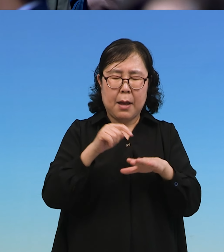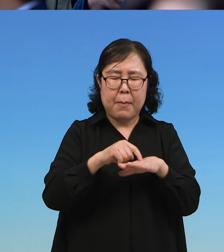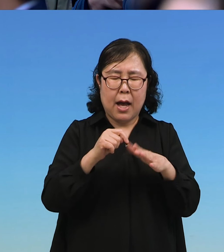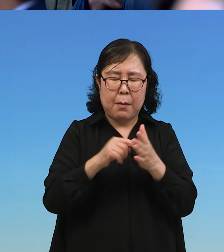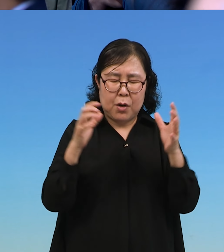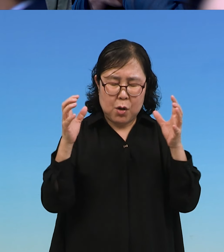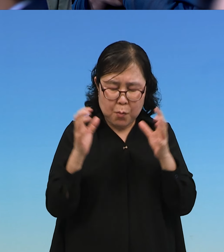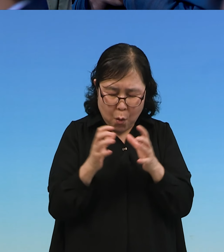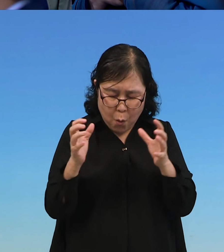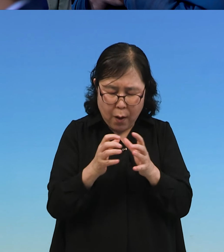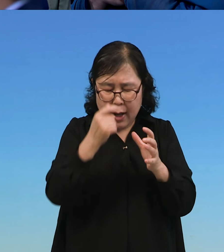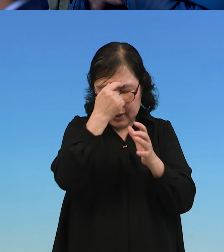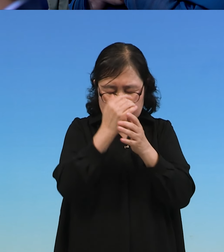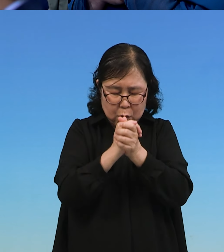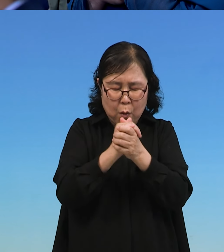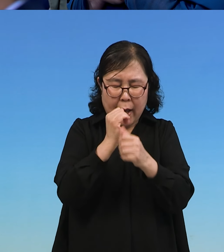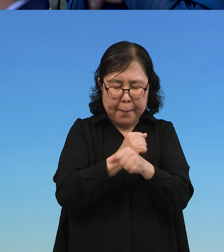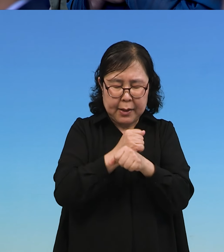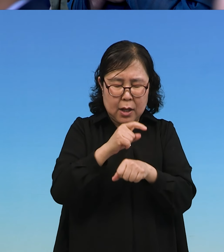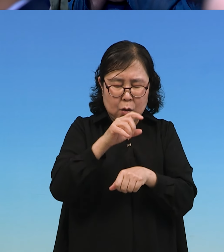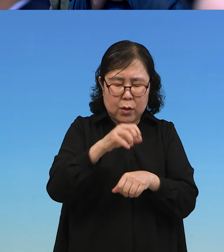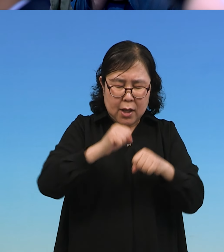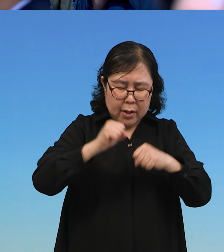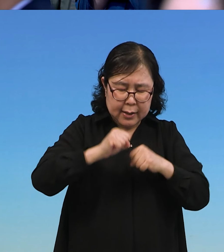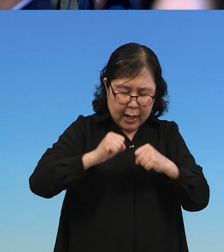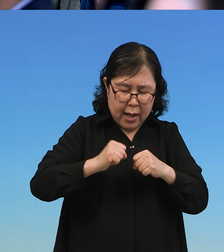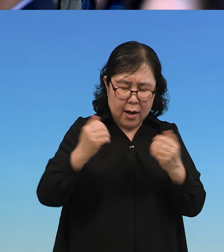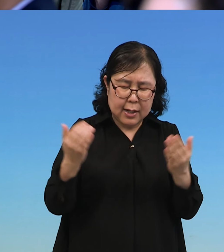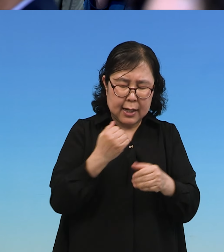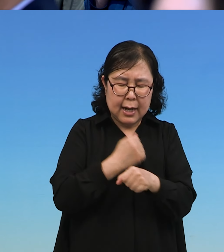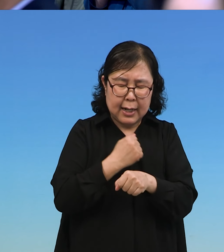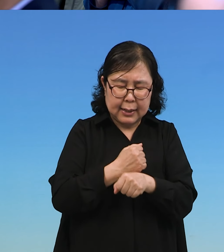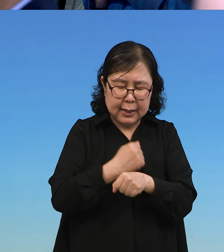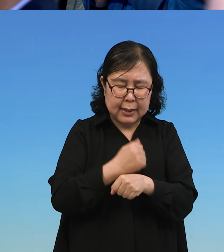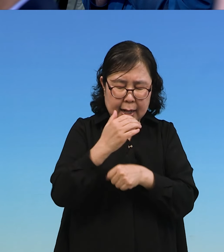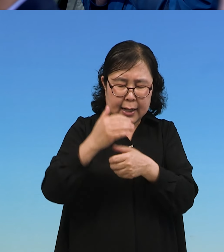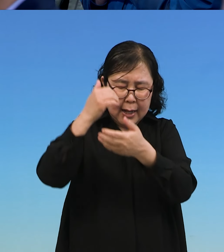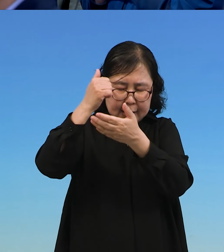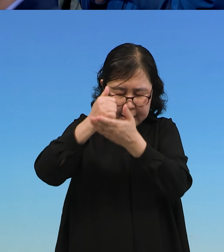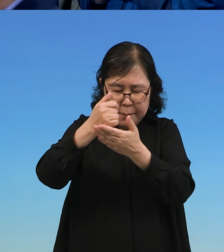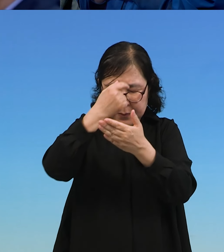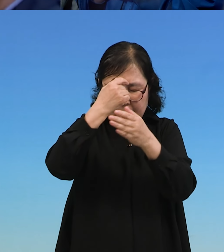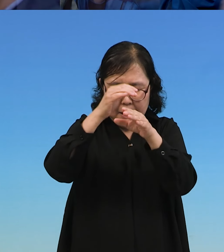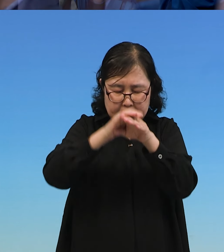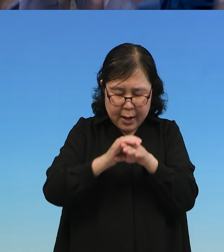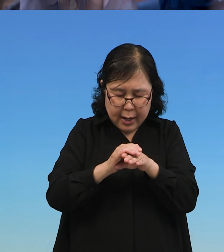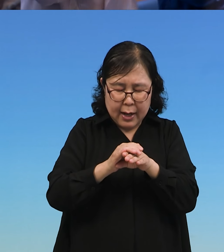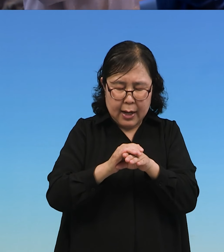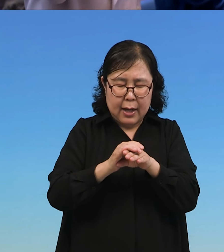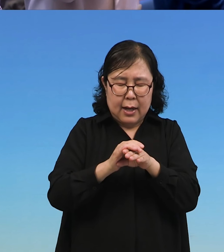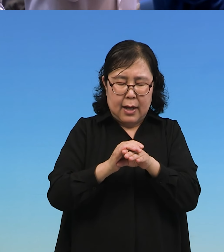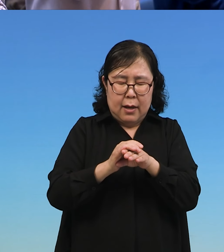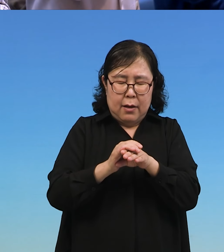기도합니다. 이곳에 역사하여 일하시는 성령님, 예배를 주관하여 주시옵소서.